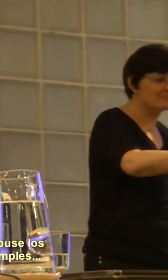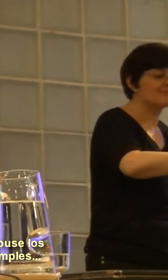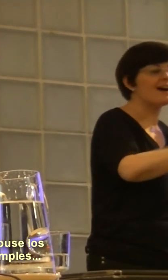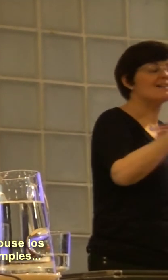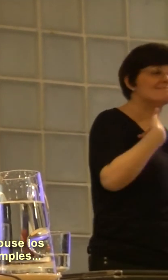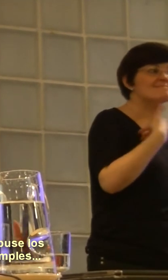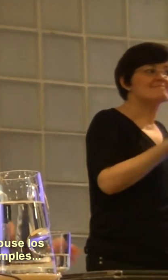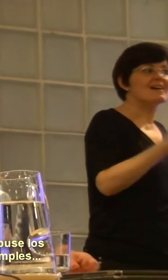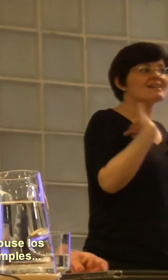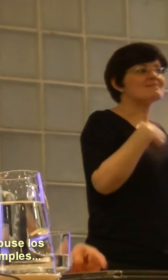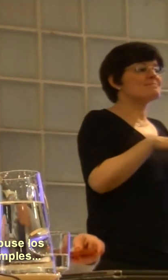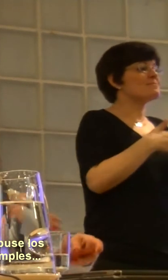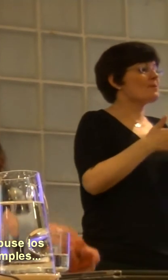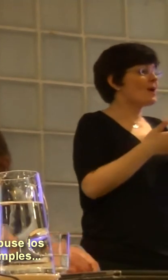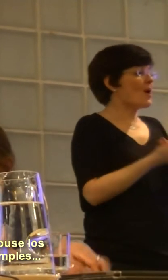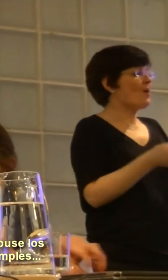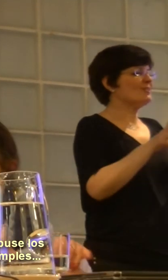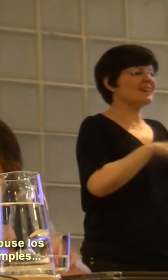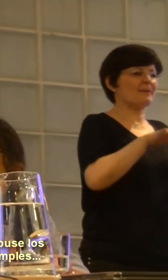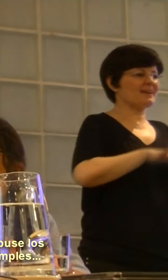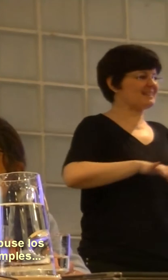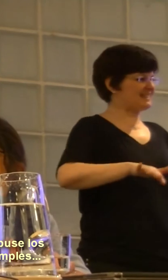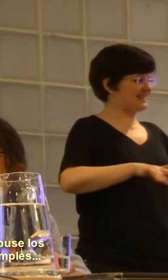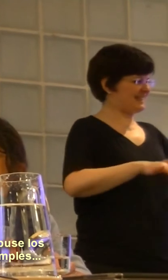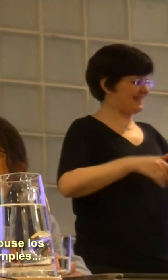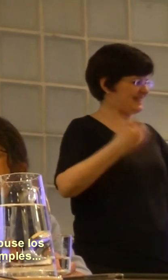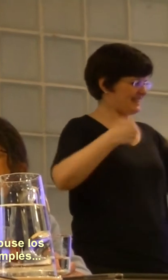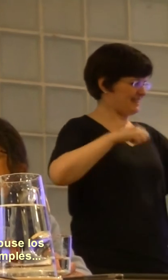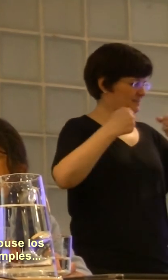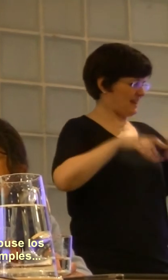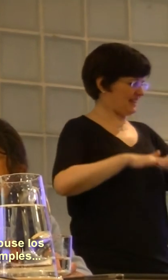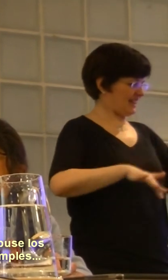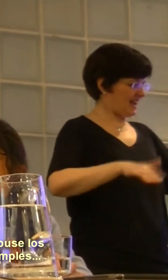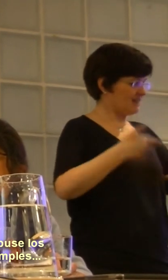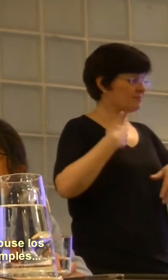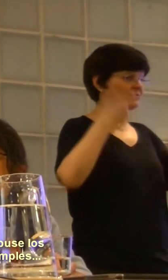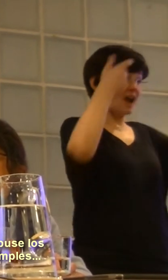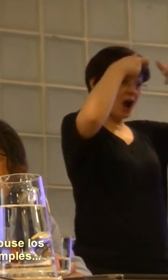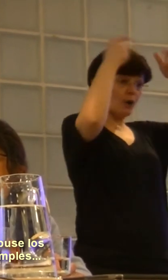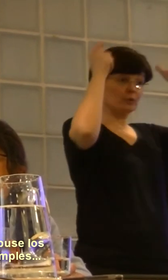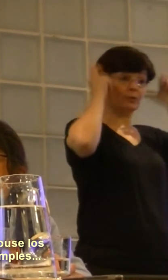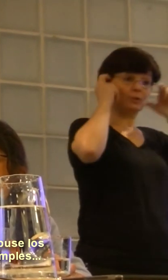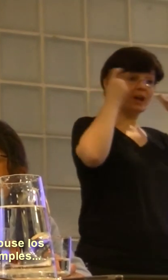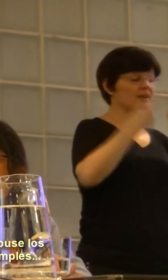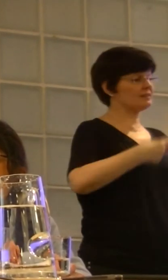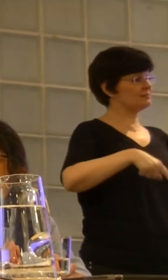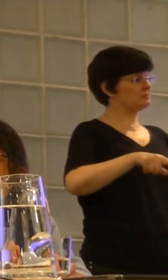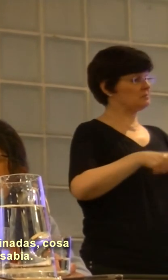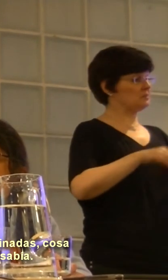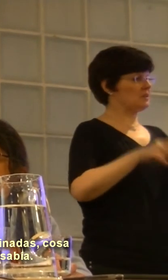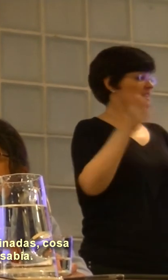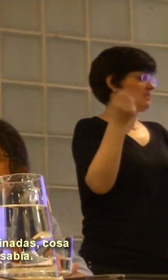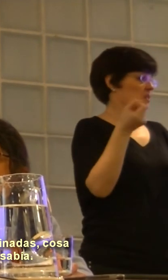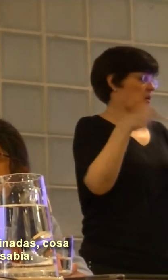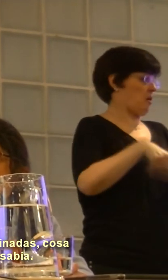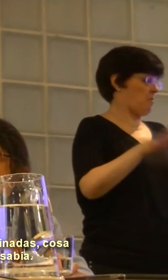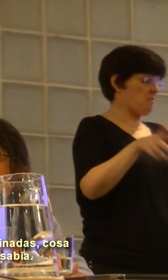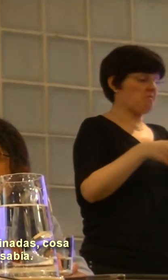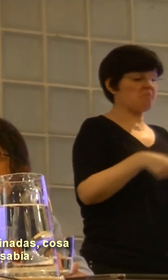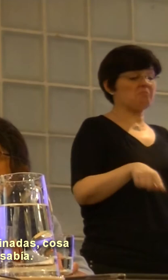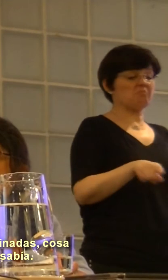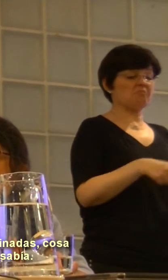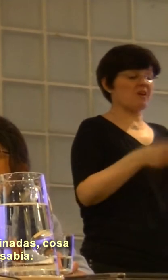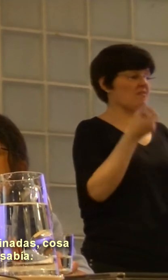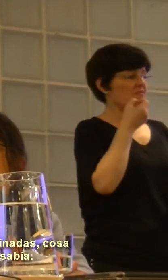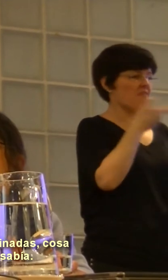Me puse a tocar el piano otra vez, me puse los auriculares, empecé a tocar melodías simples en el piano.